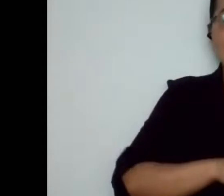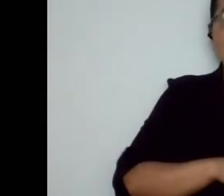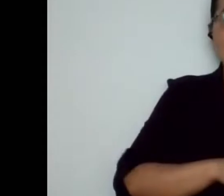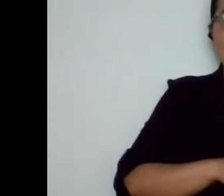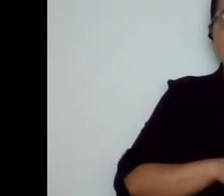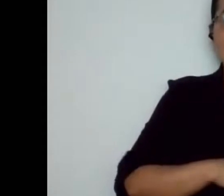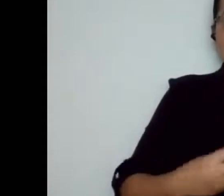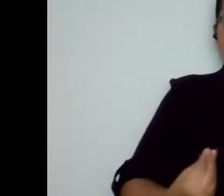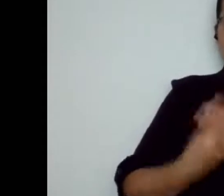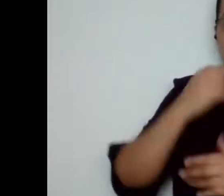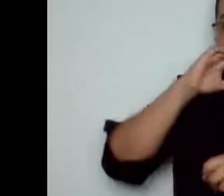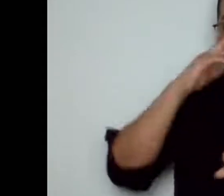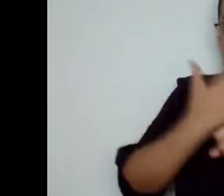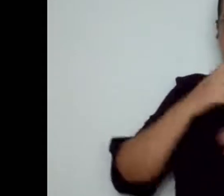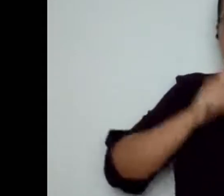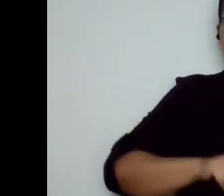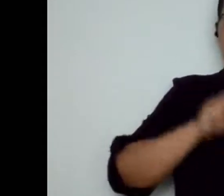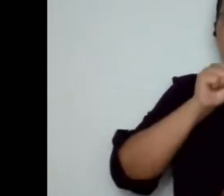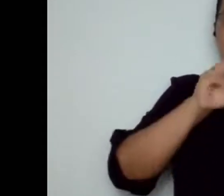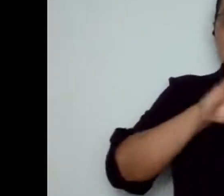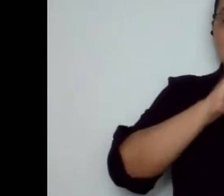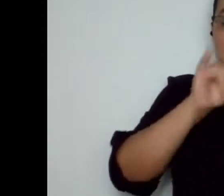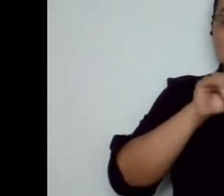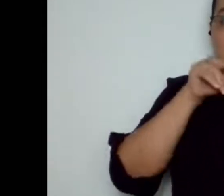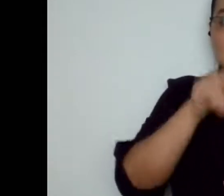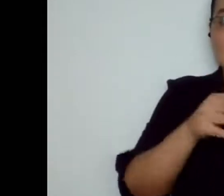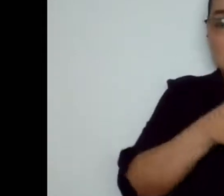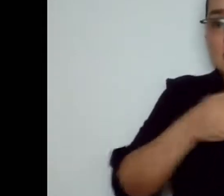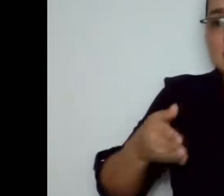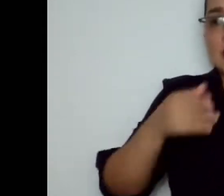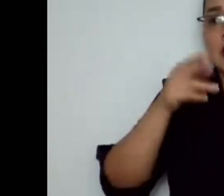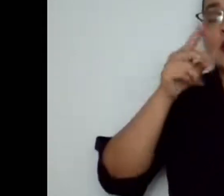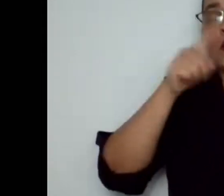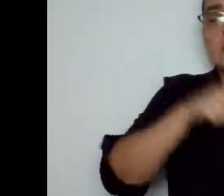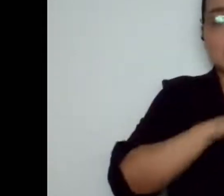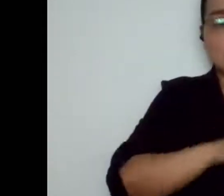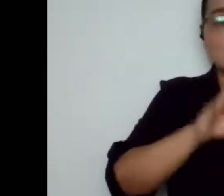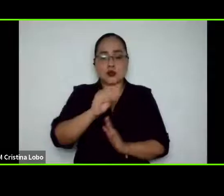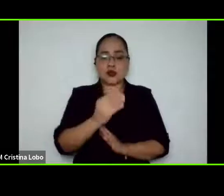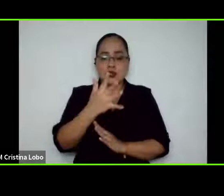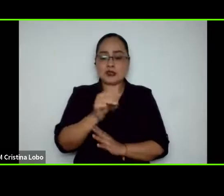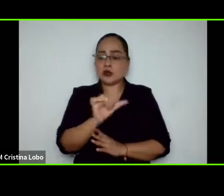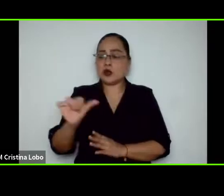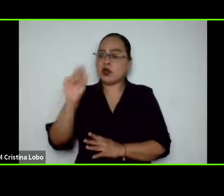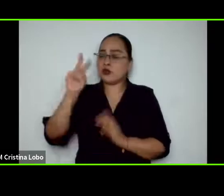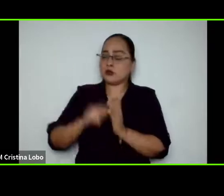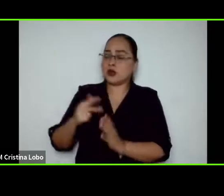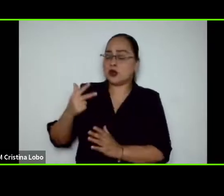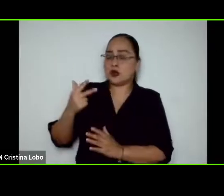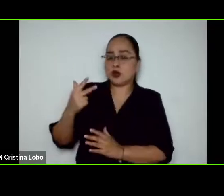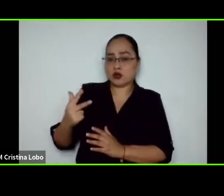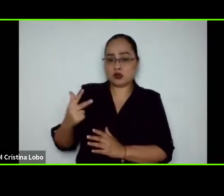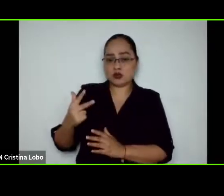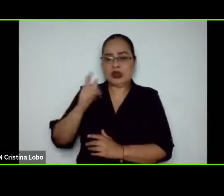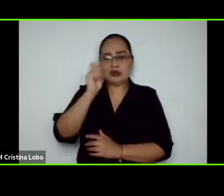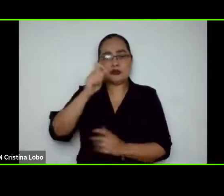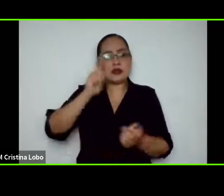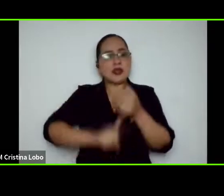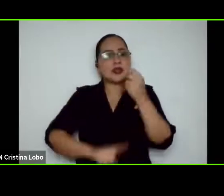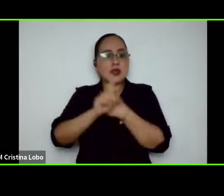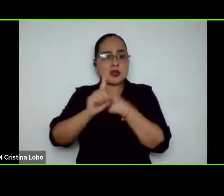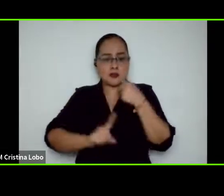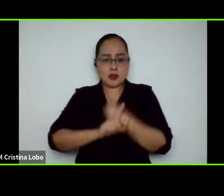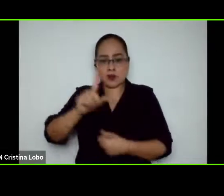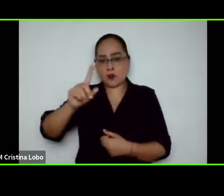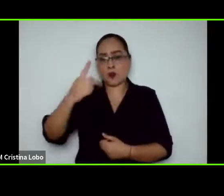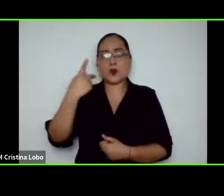de este nuevo papel del la Suprema Corte del Poder Judicial va de 1995 a 2008 en la que resuelve conflictos políticos, ¿no? Muy importante por el